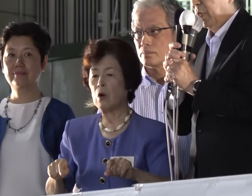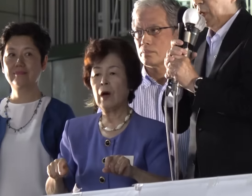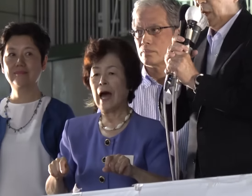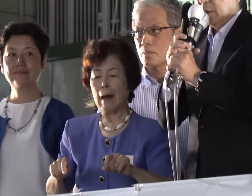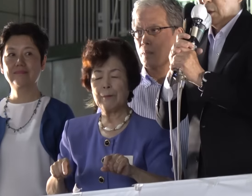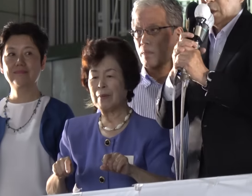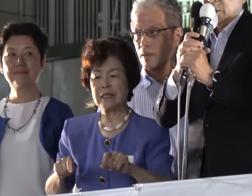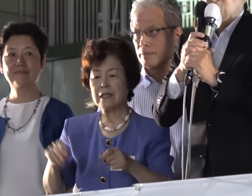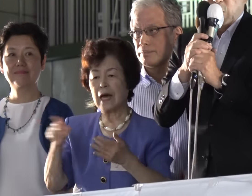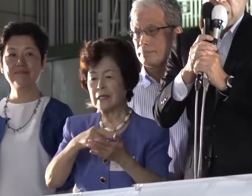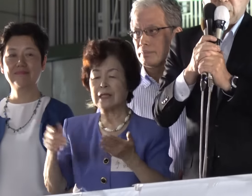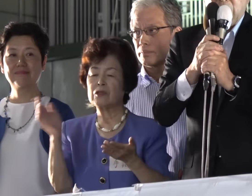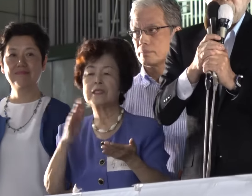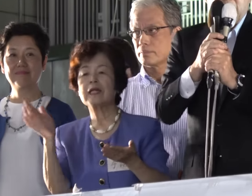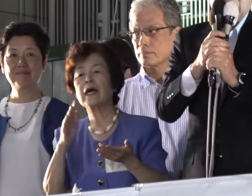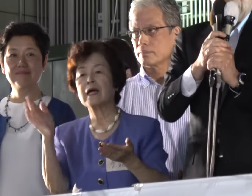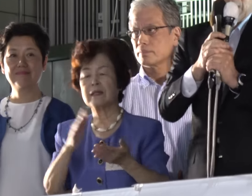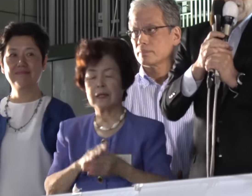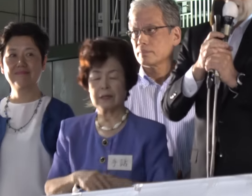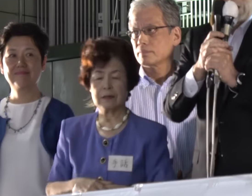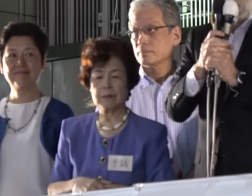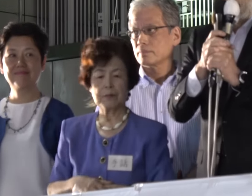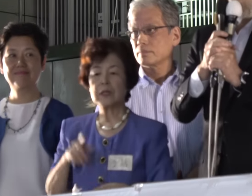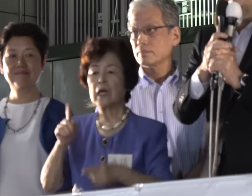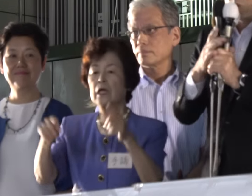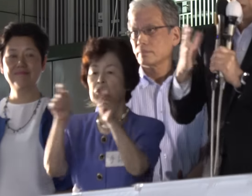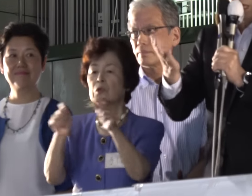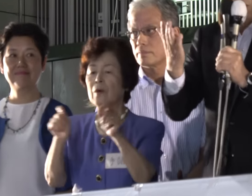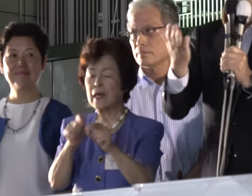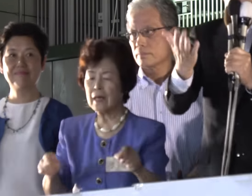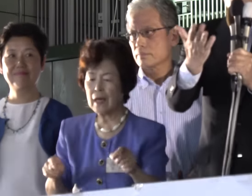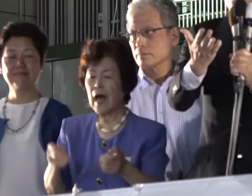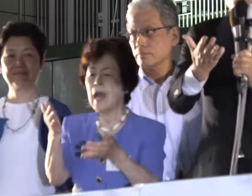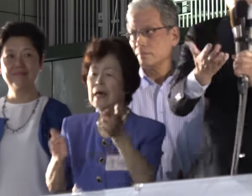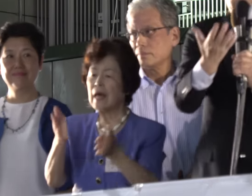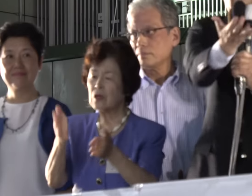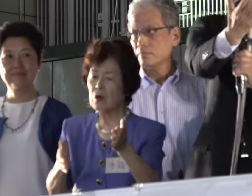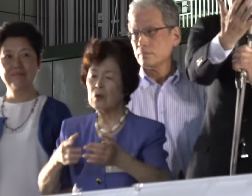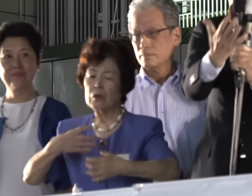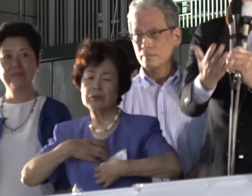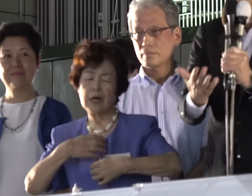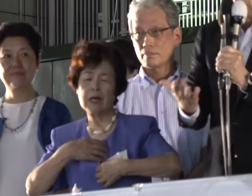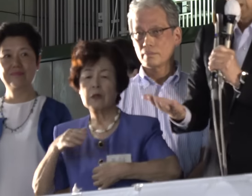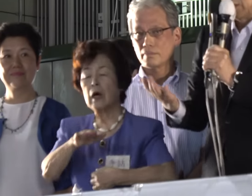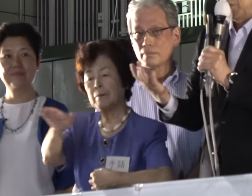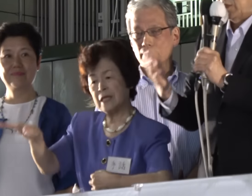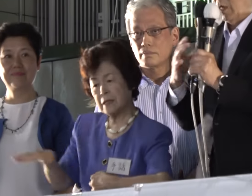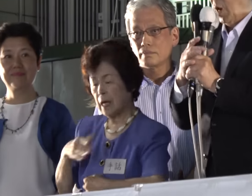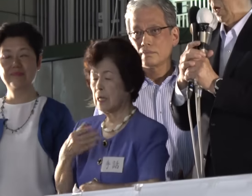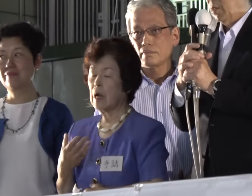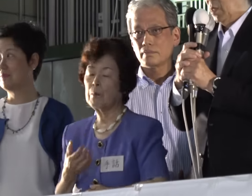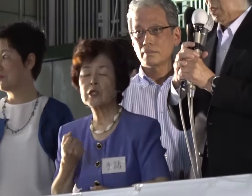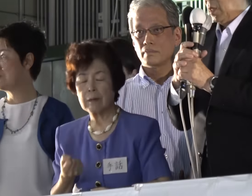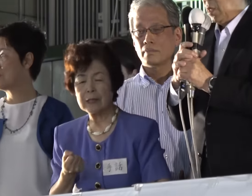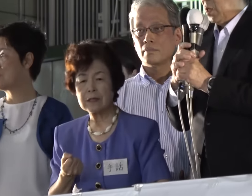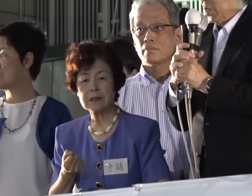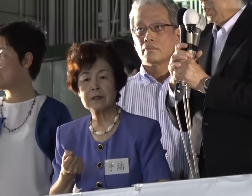か。その結果が今介護の不安を皆さんの中に植え付けている。したがって皆さん